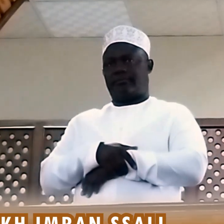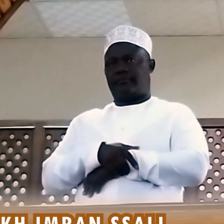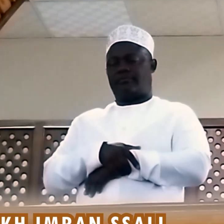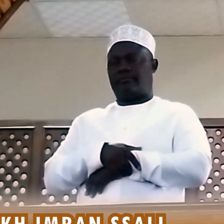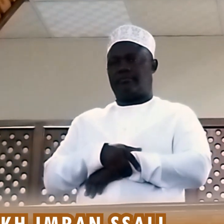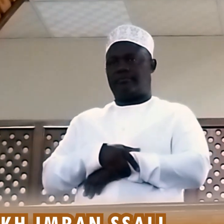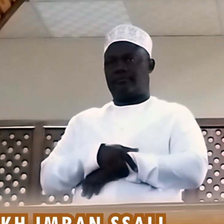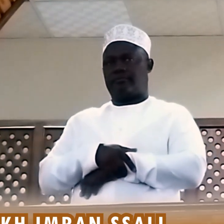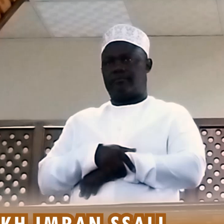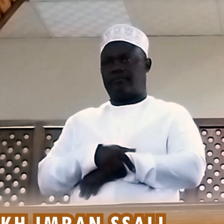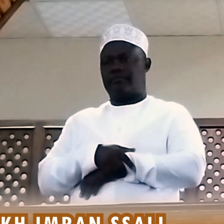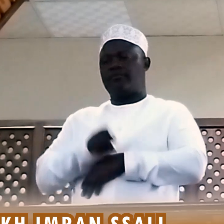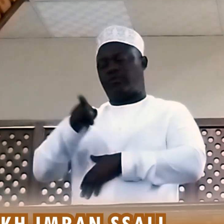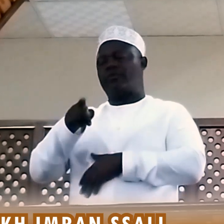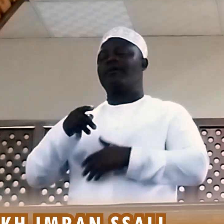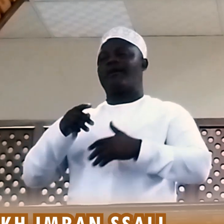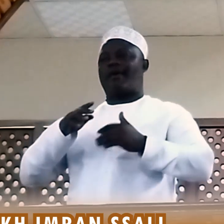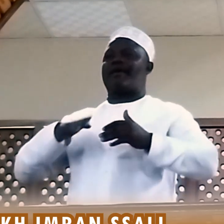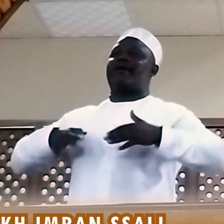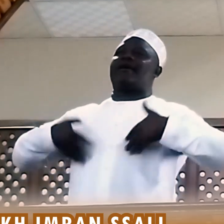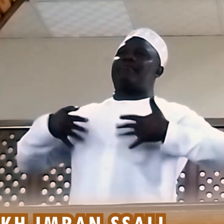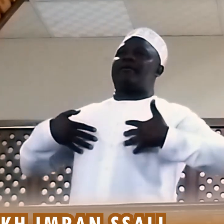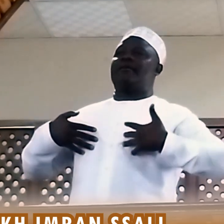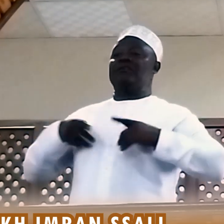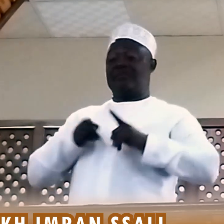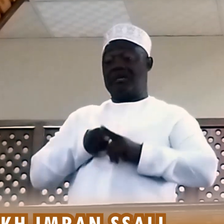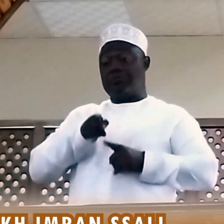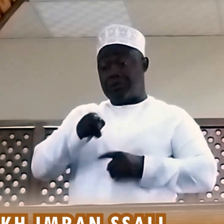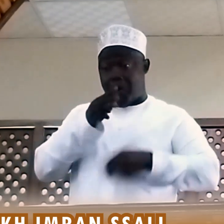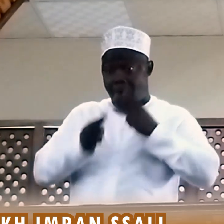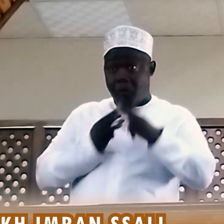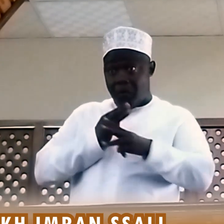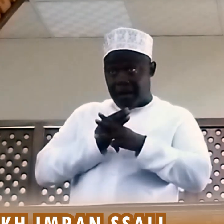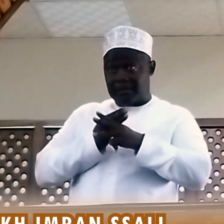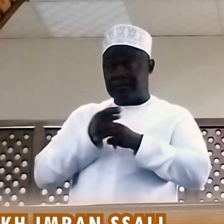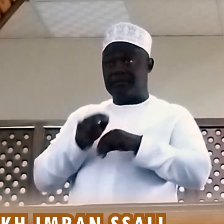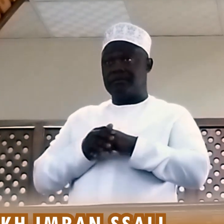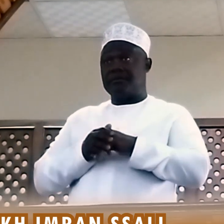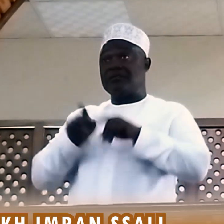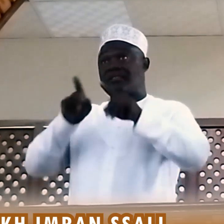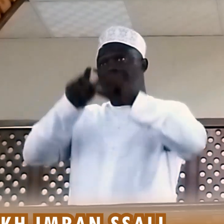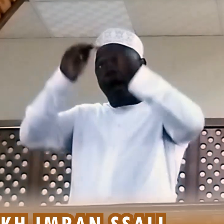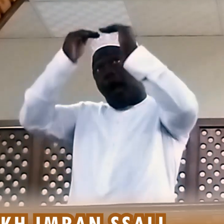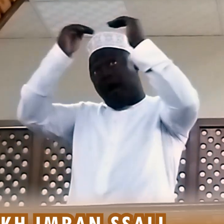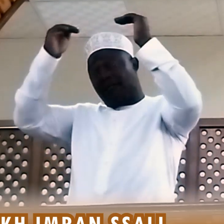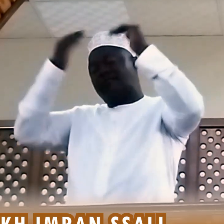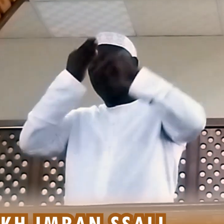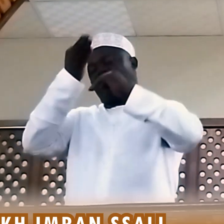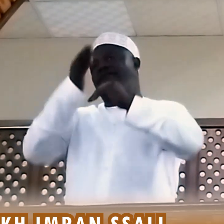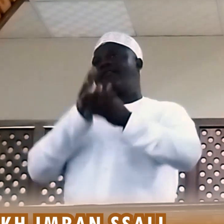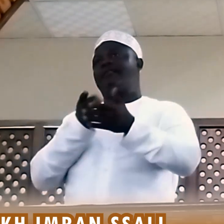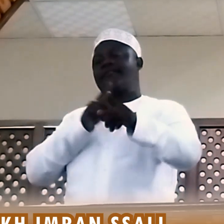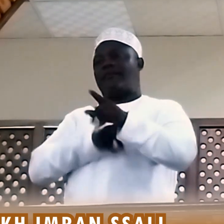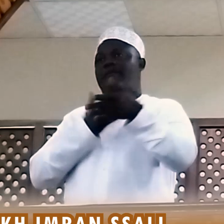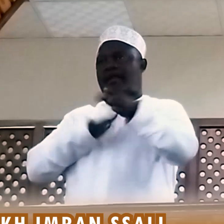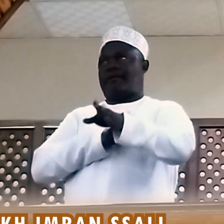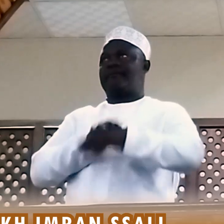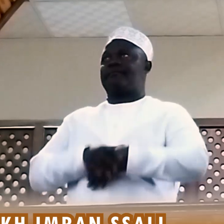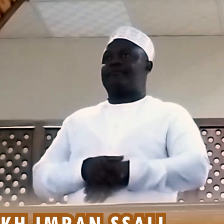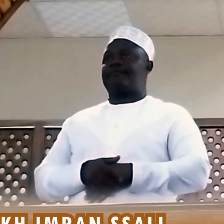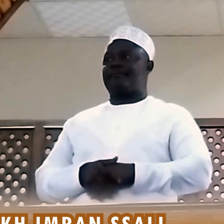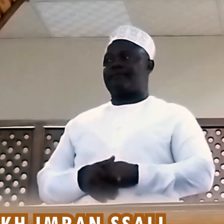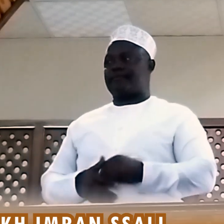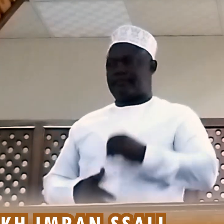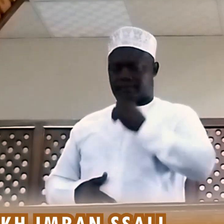You'll be happy here in this world and the hereafter. أصلي